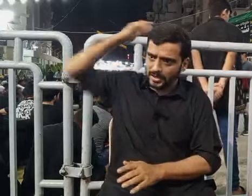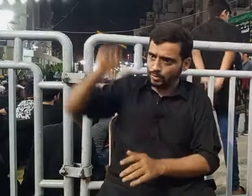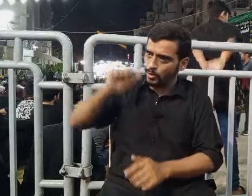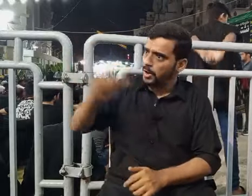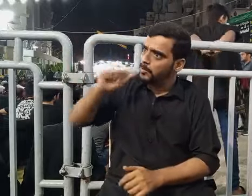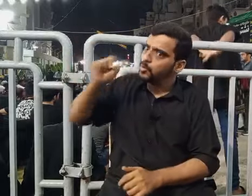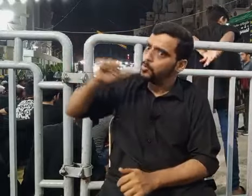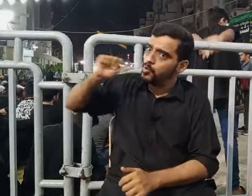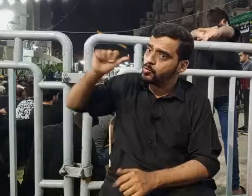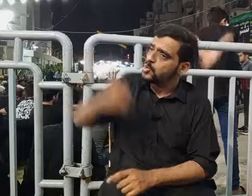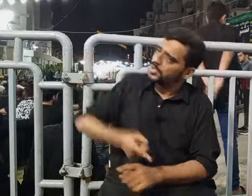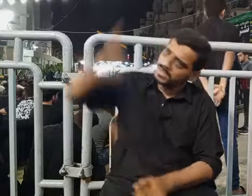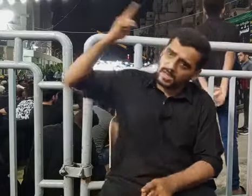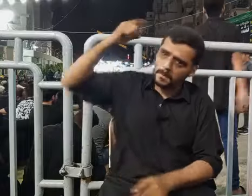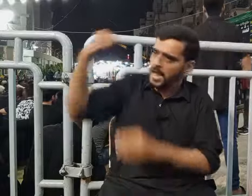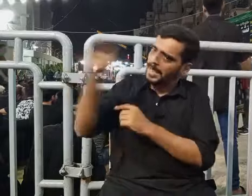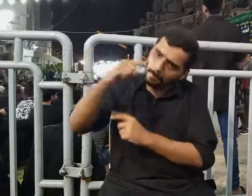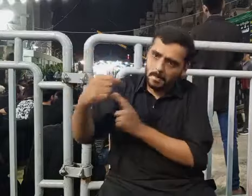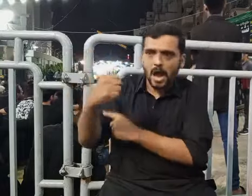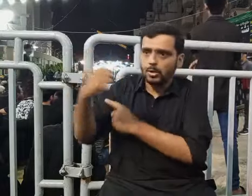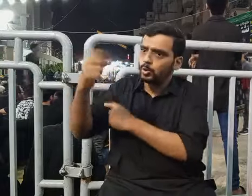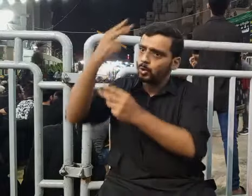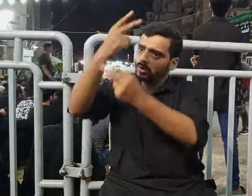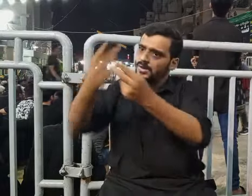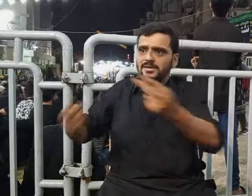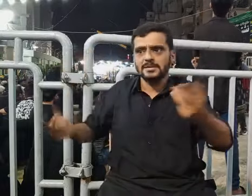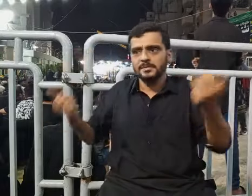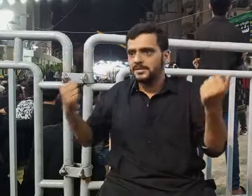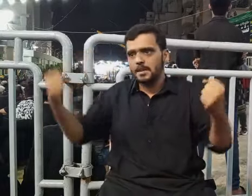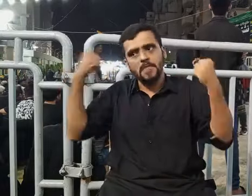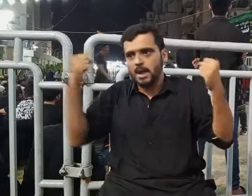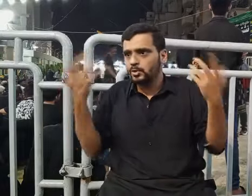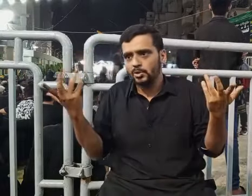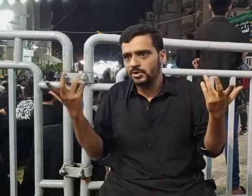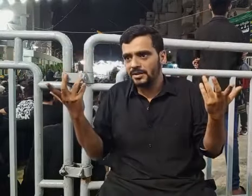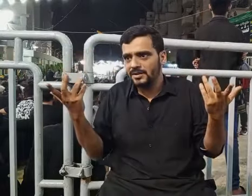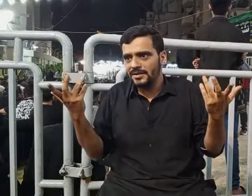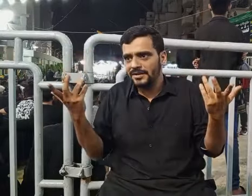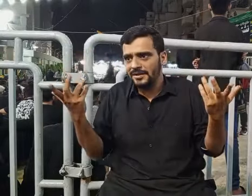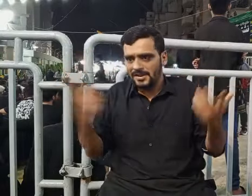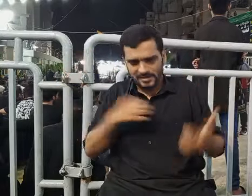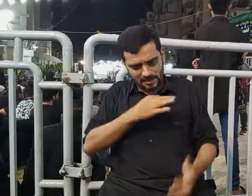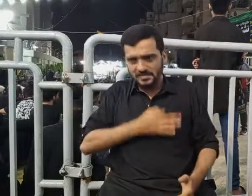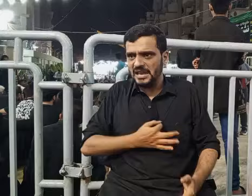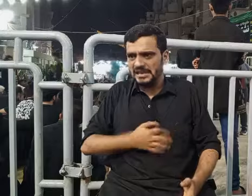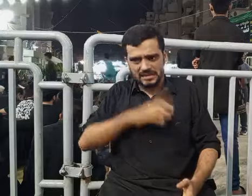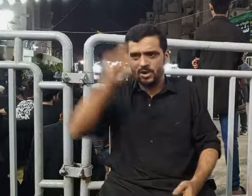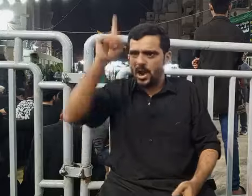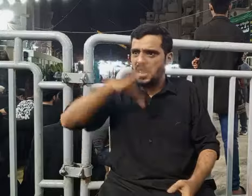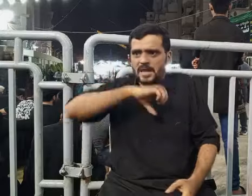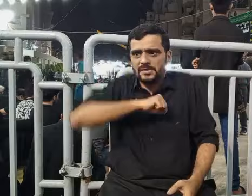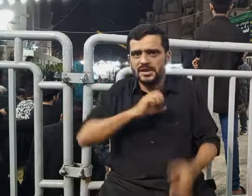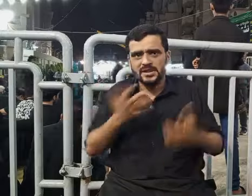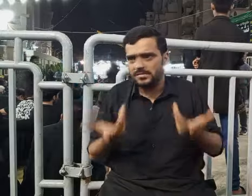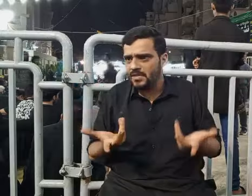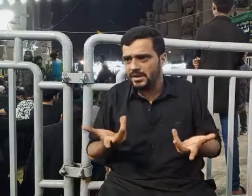کہیں ہو رہا ہو، ایک مجلس جب تک مختص نہ ہو شہزادہ قاسم اپنے حسن سے، وہ اشرا مکمل ہی نہیں ہو سکتا، گویا ذکر